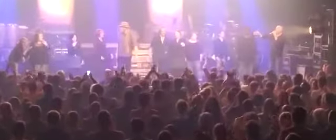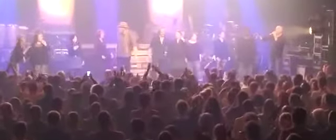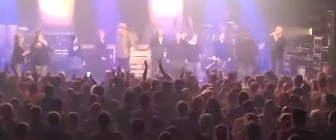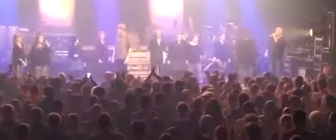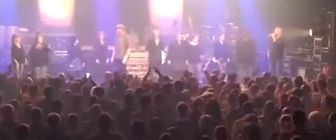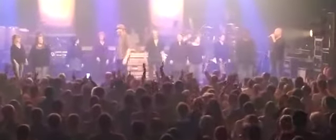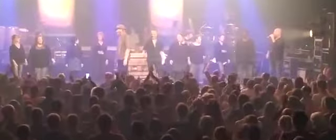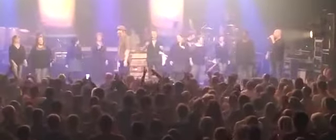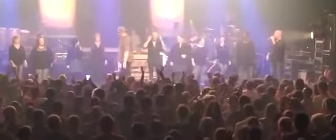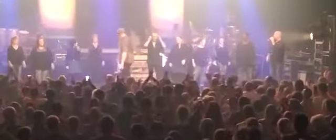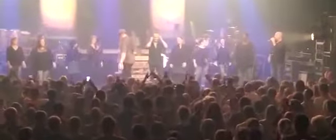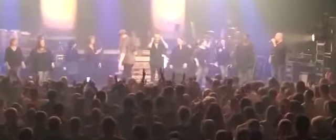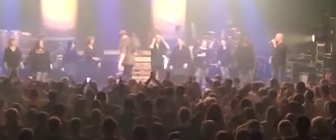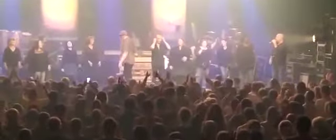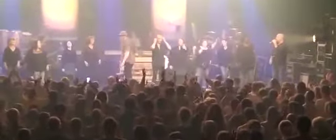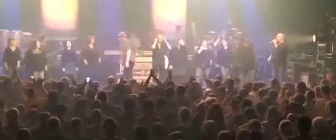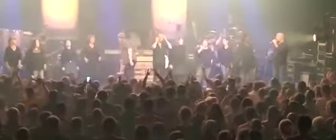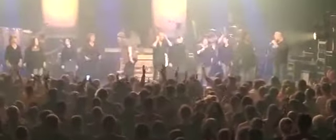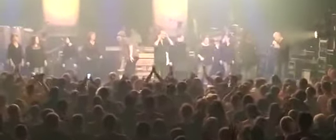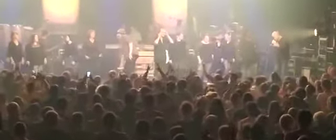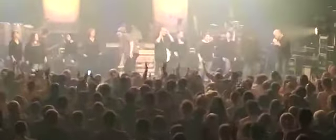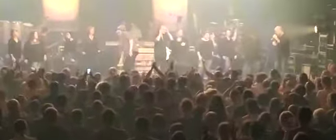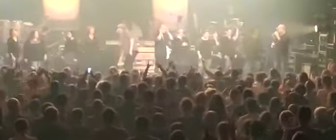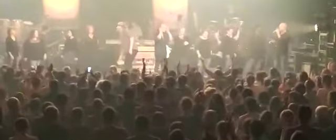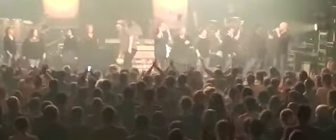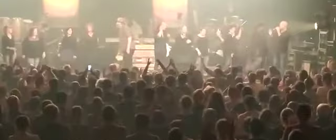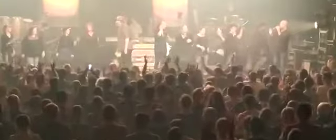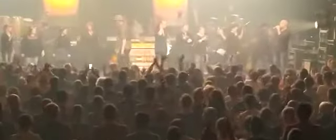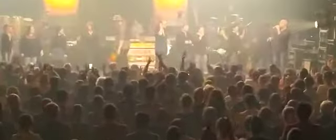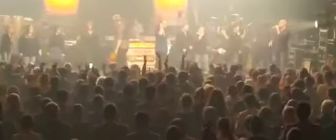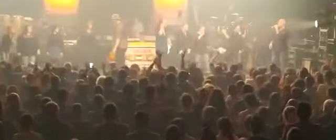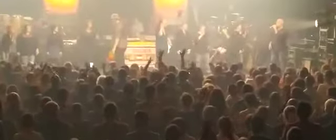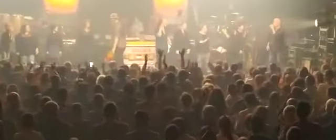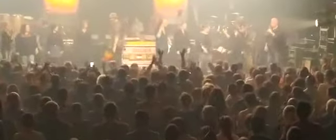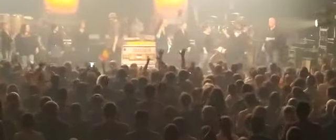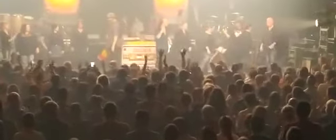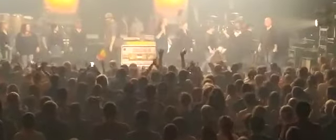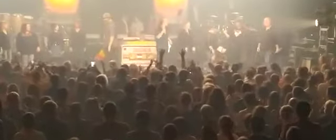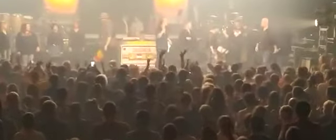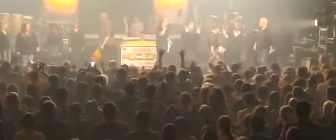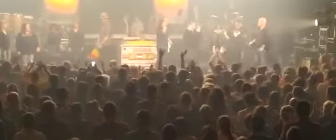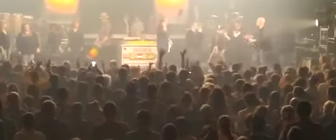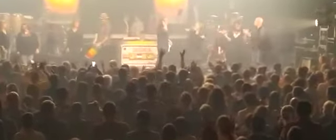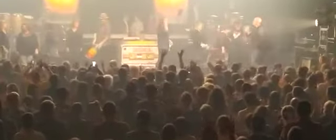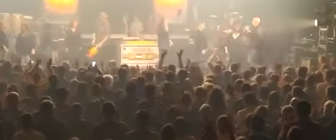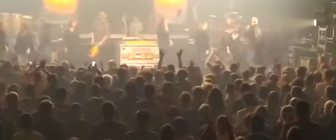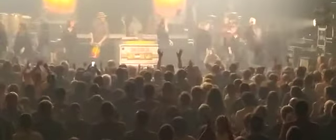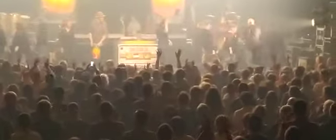Merci beaucoup, mesdames. Pur cadeau pour nous.